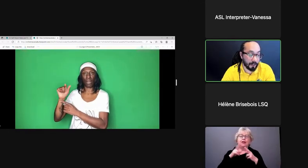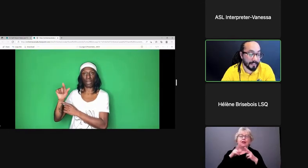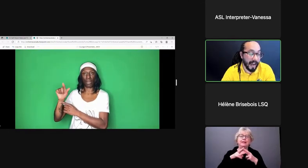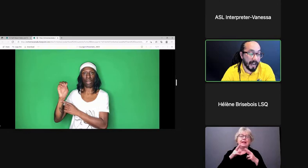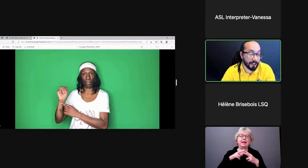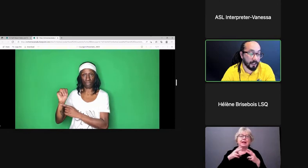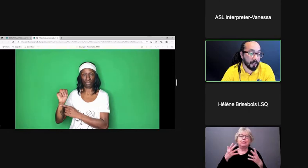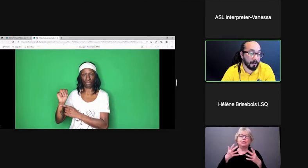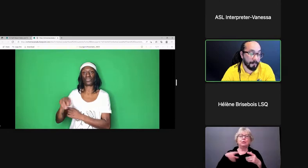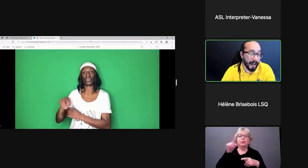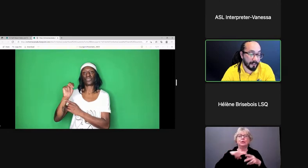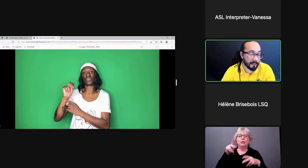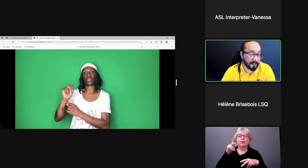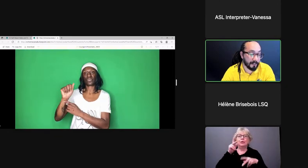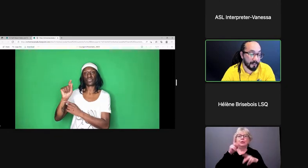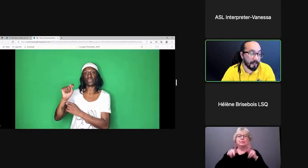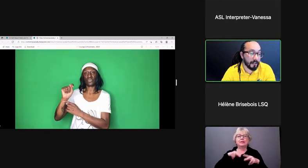ressources.